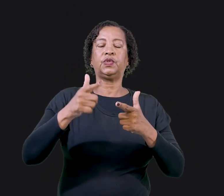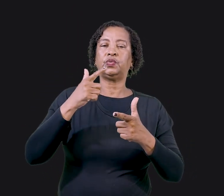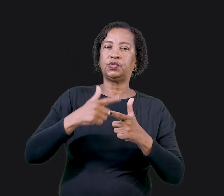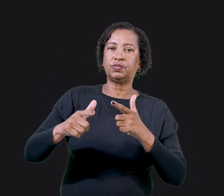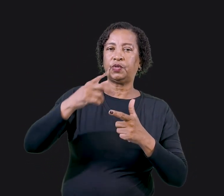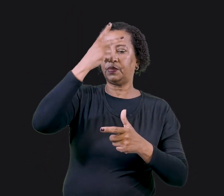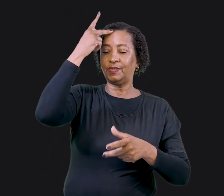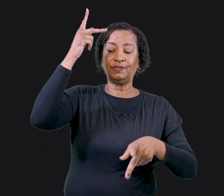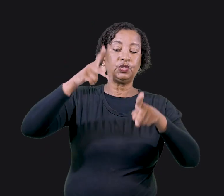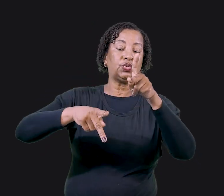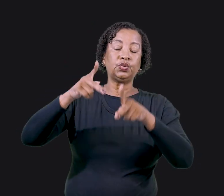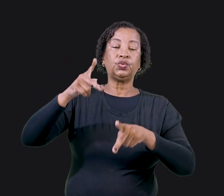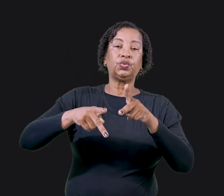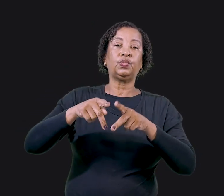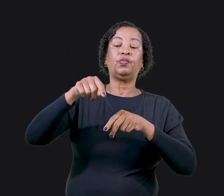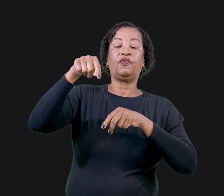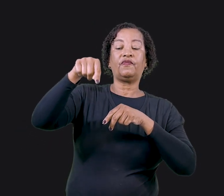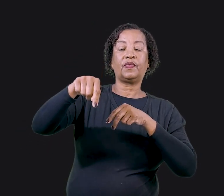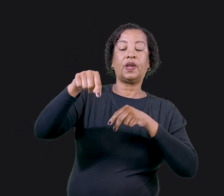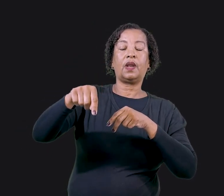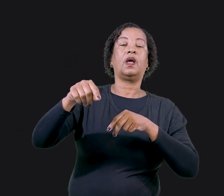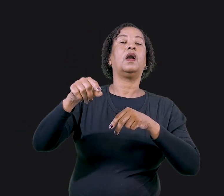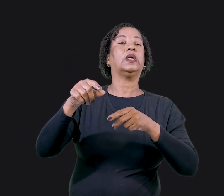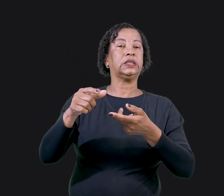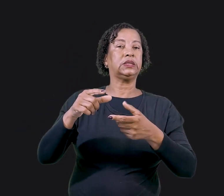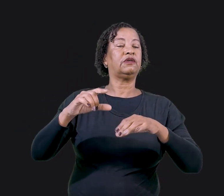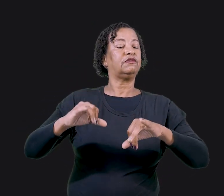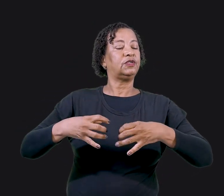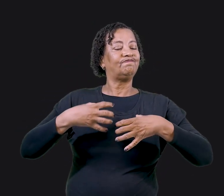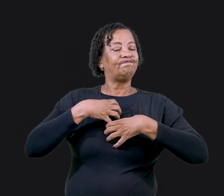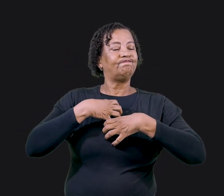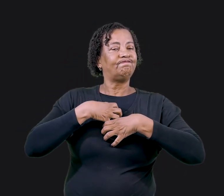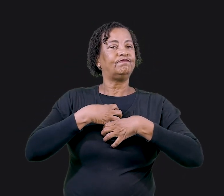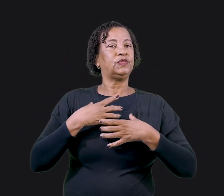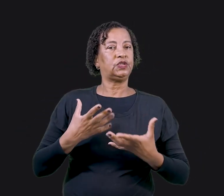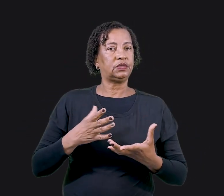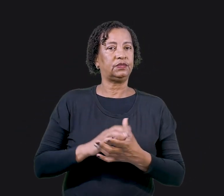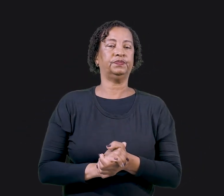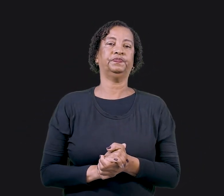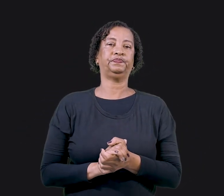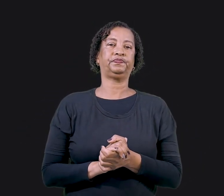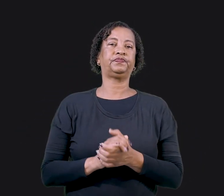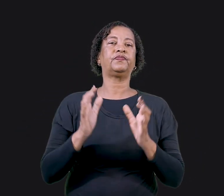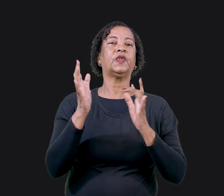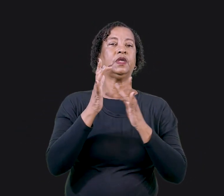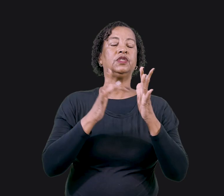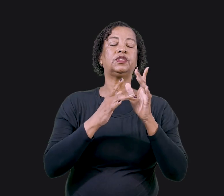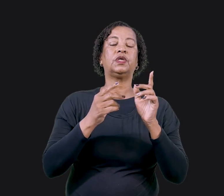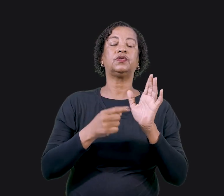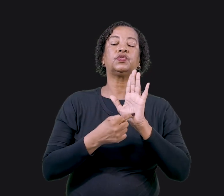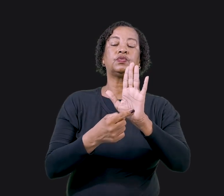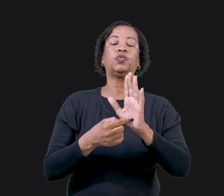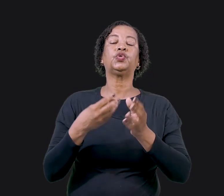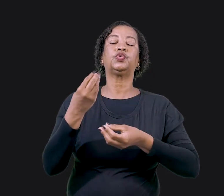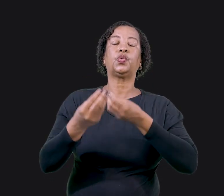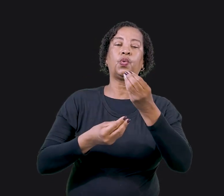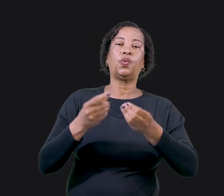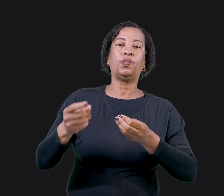problemas que aquela multidão lá no sopé da montanha estava enfrentando. Ele lhes mostrou como poderiam ser parte da sua